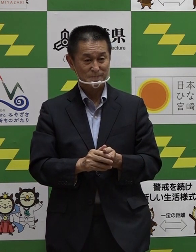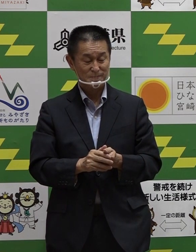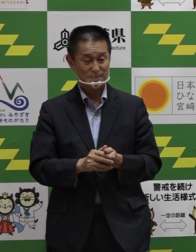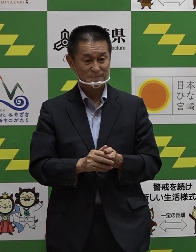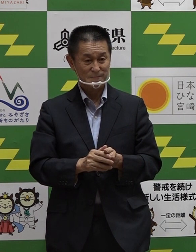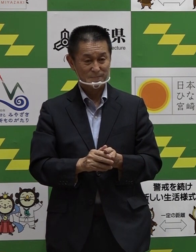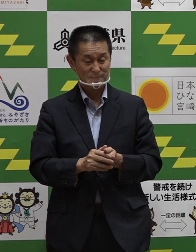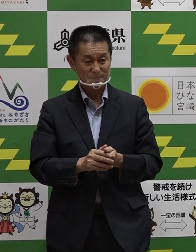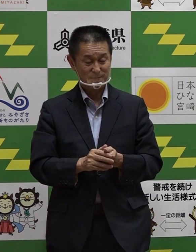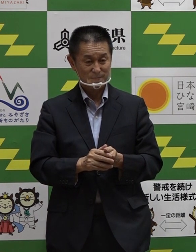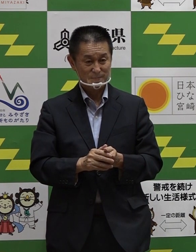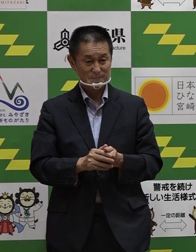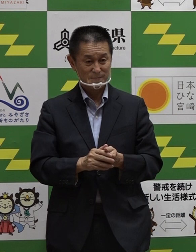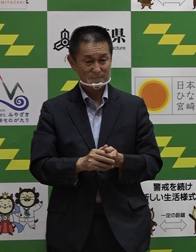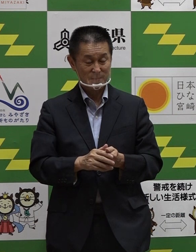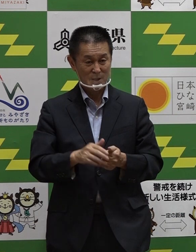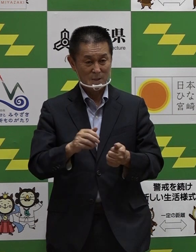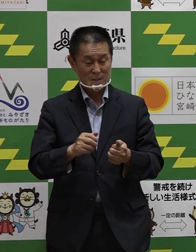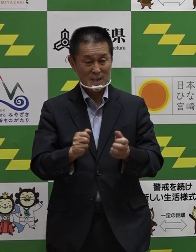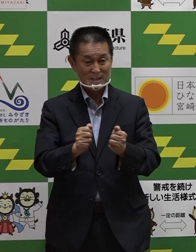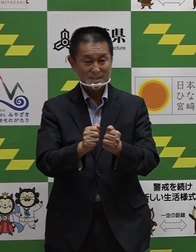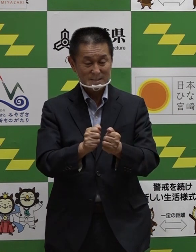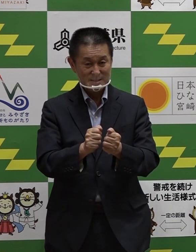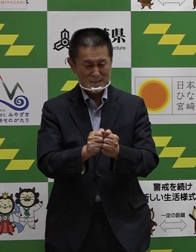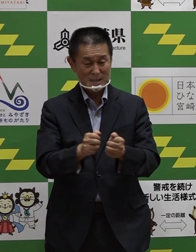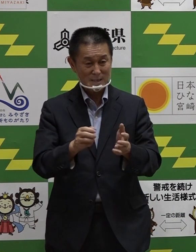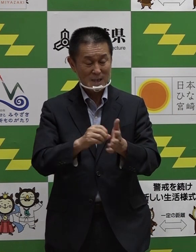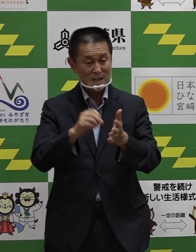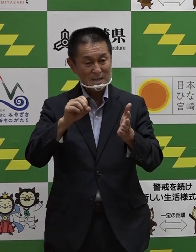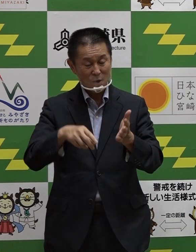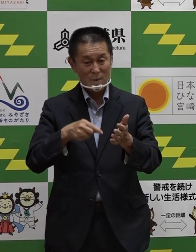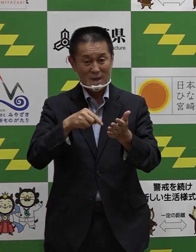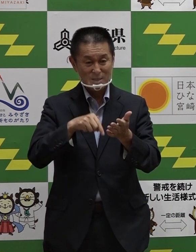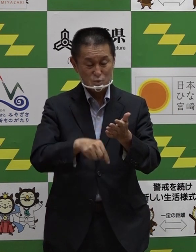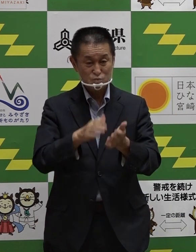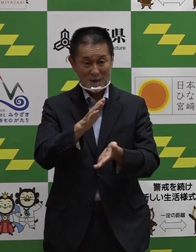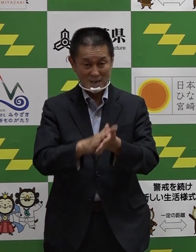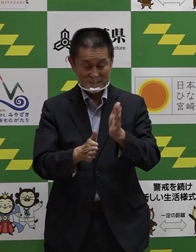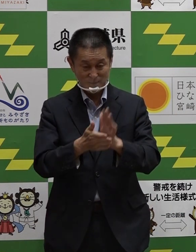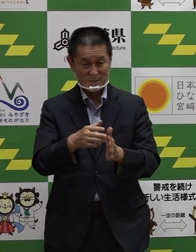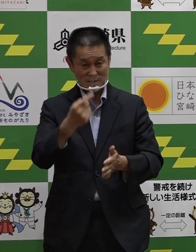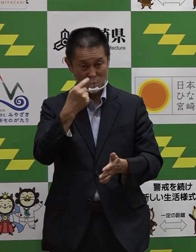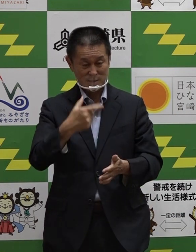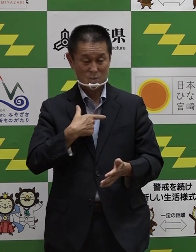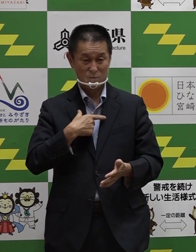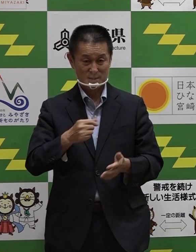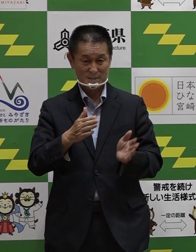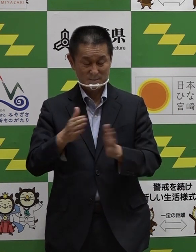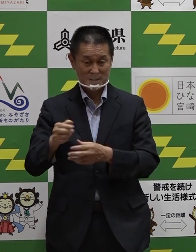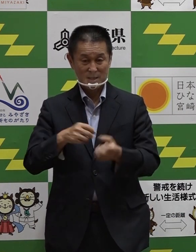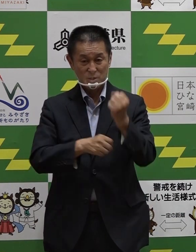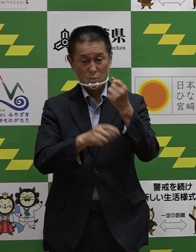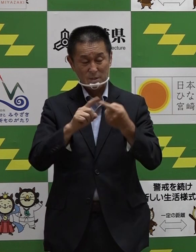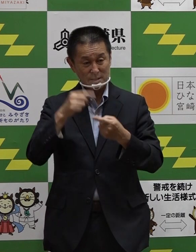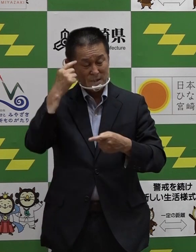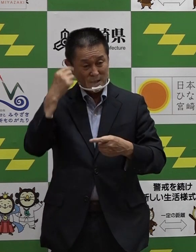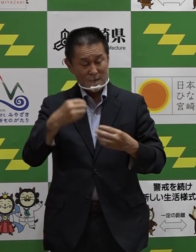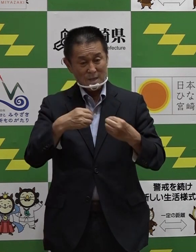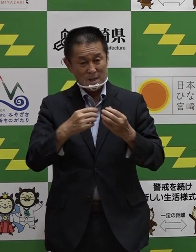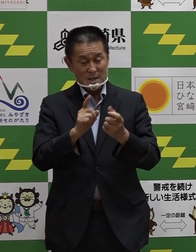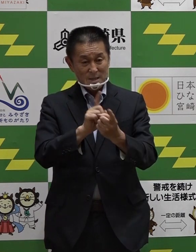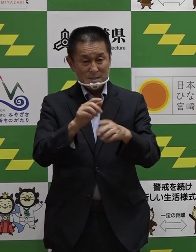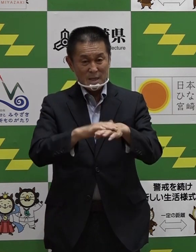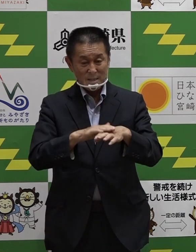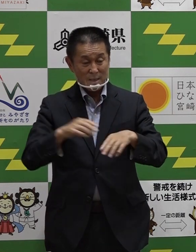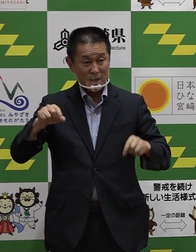規模というか、制限緩和になった理由、改めて教えてください。 やはり基本的な考え方として感染症対策と